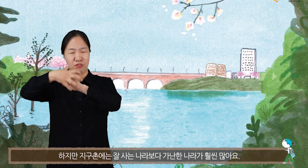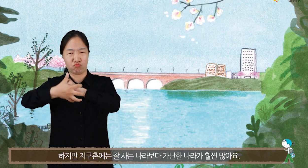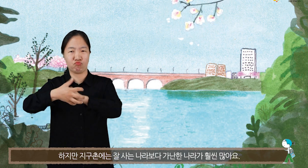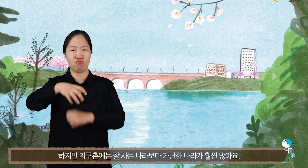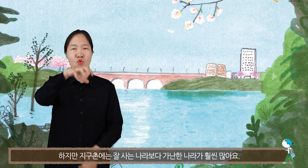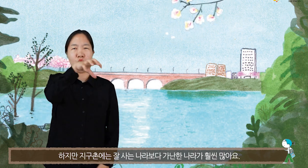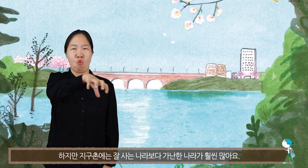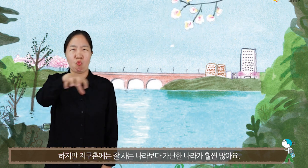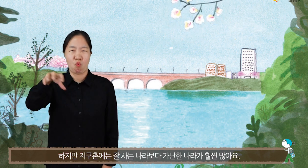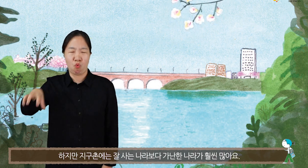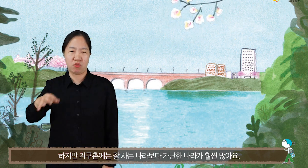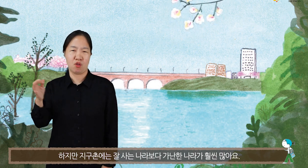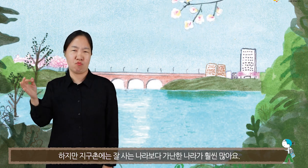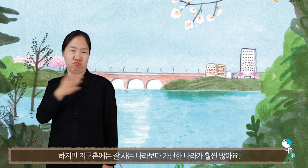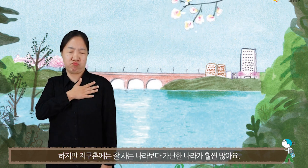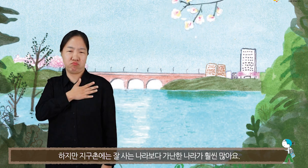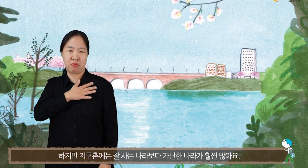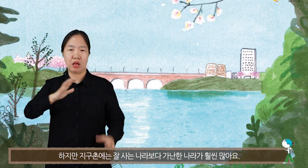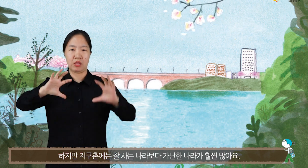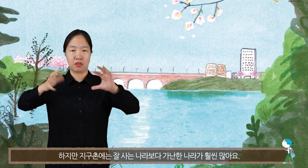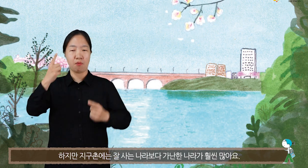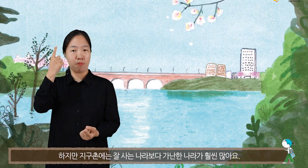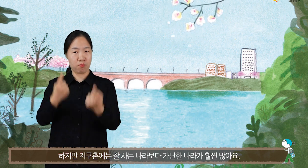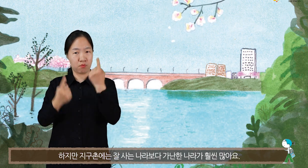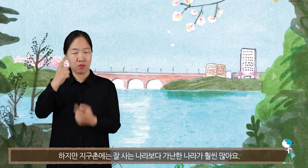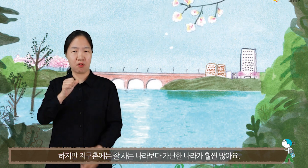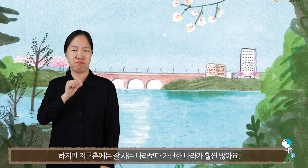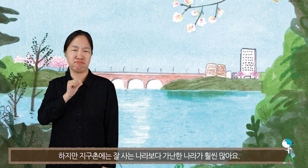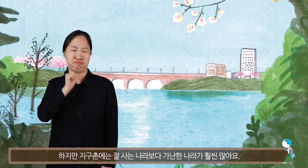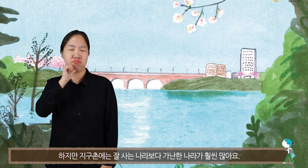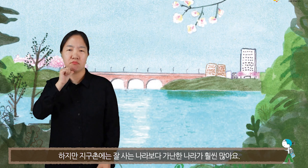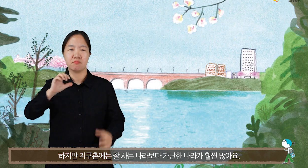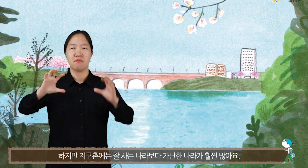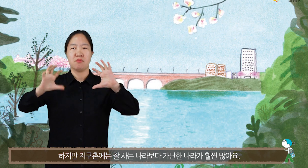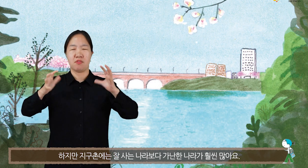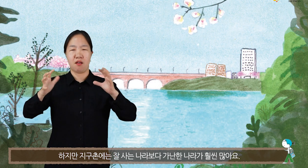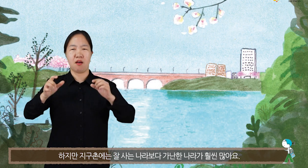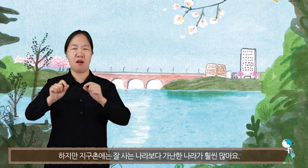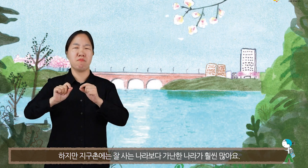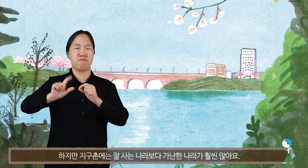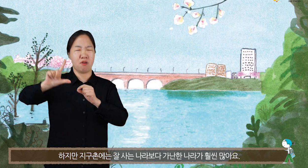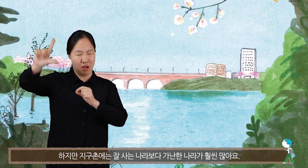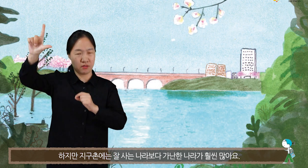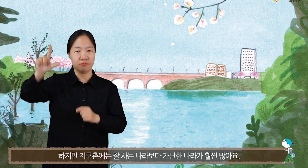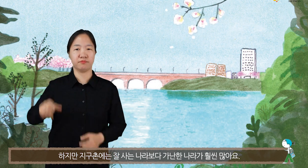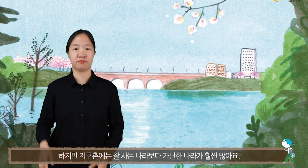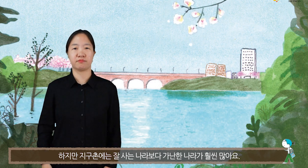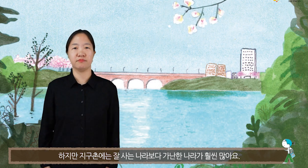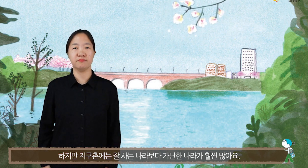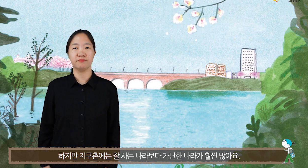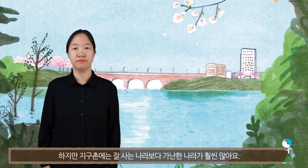하지만 지구촌에는 잘 사는 나라보다 가난한 나라가 훨씬 많아요.